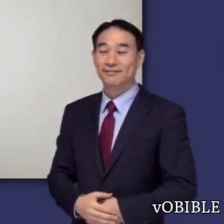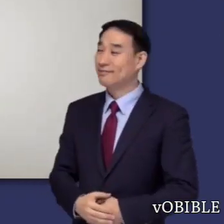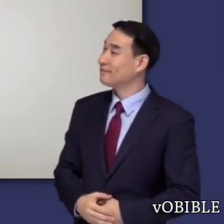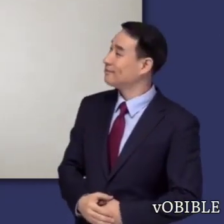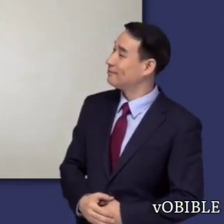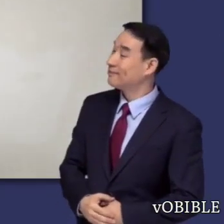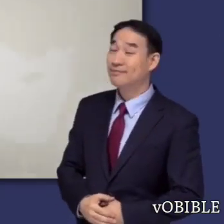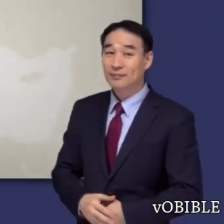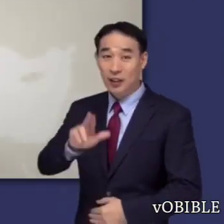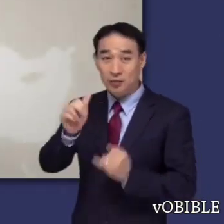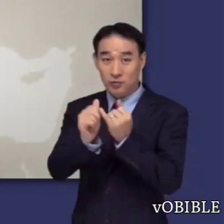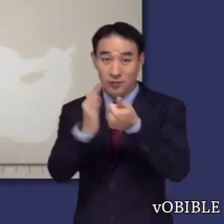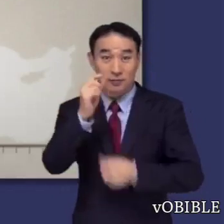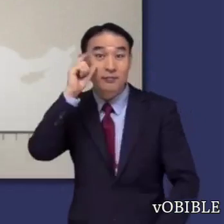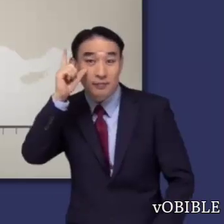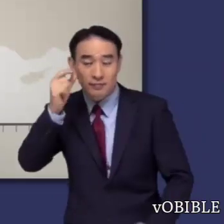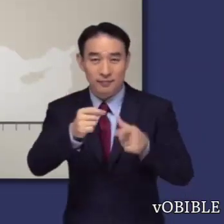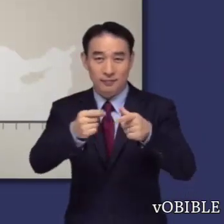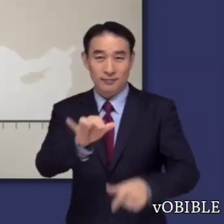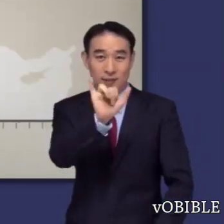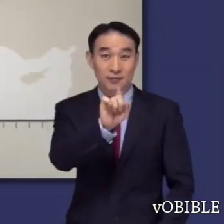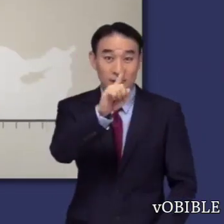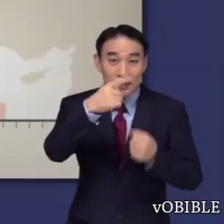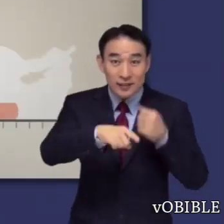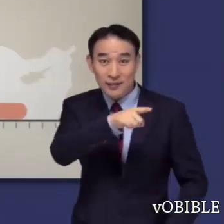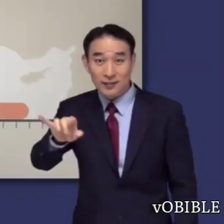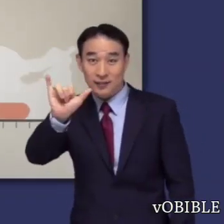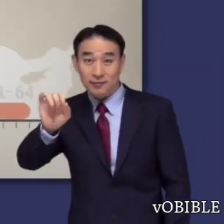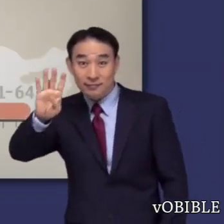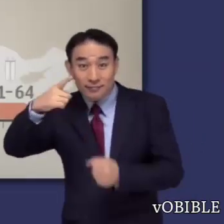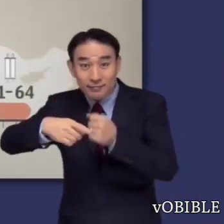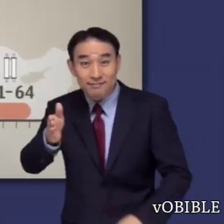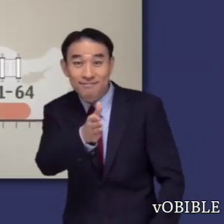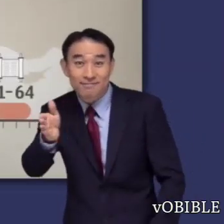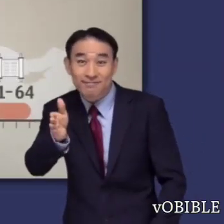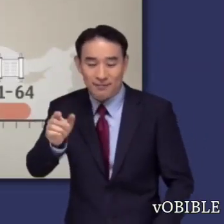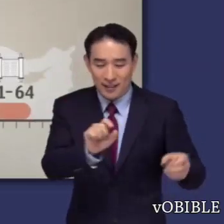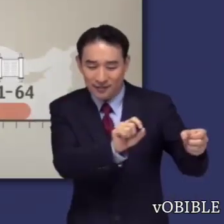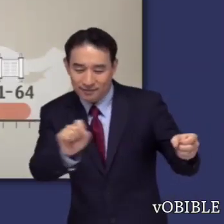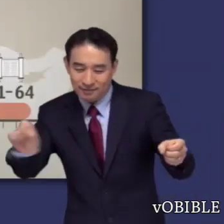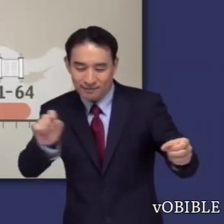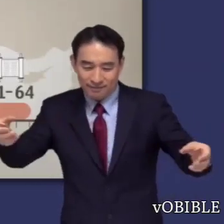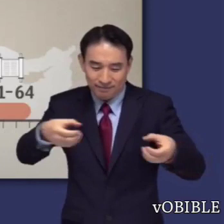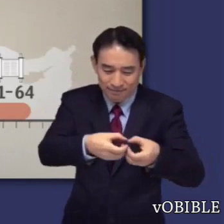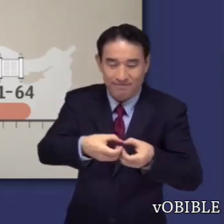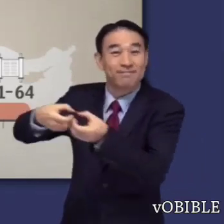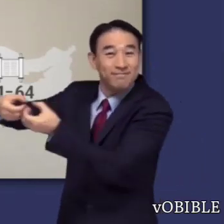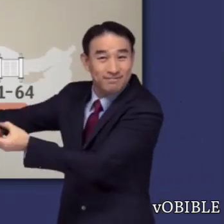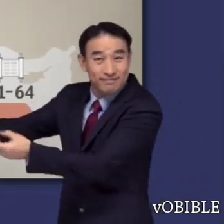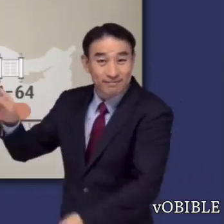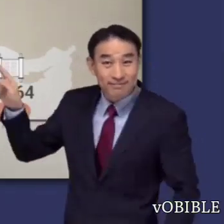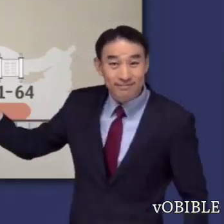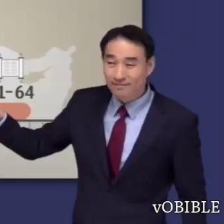这封信是使徒保罗在马其顿写给提摩太的，时间大概是公元61到64年之